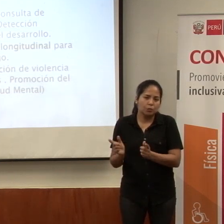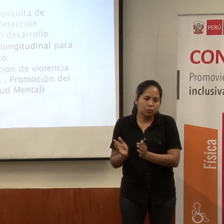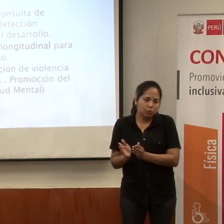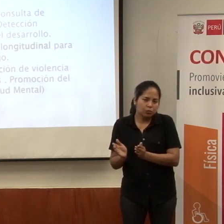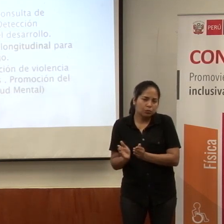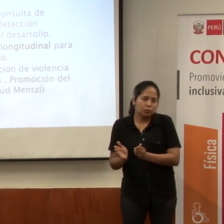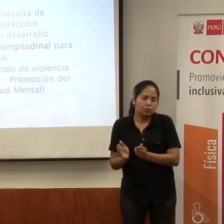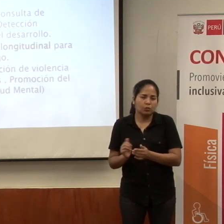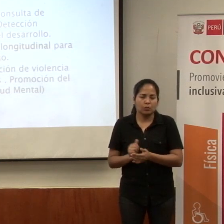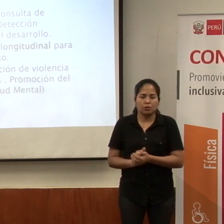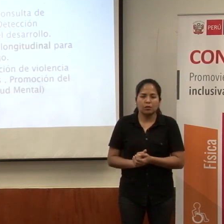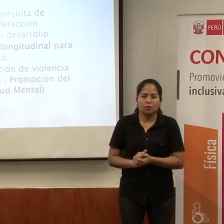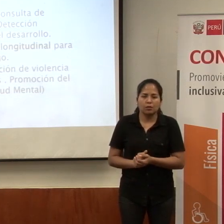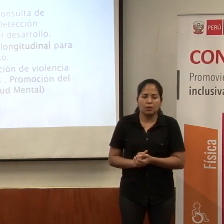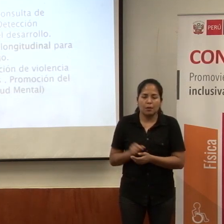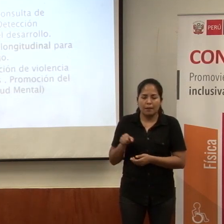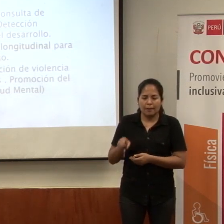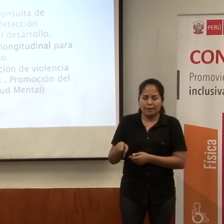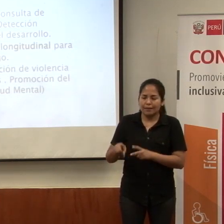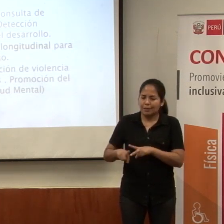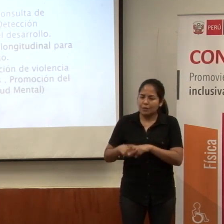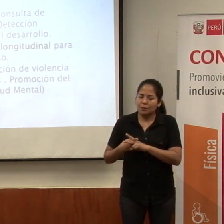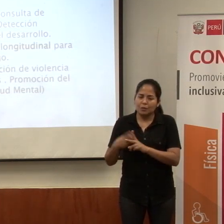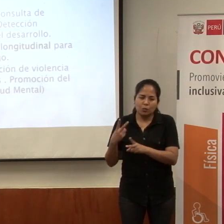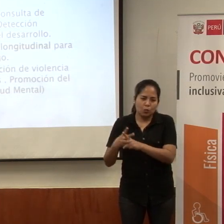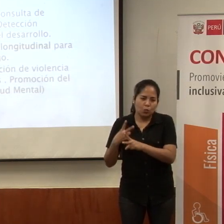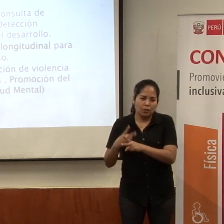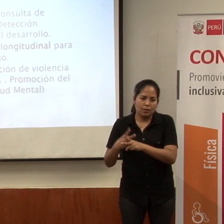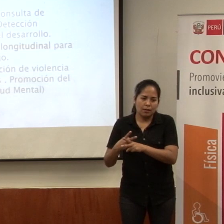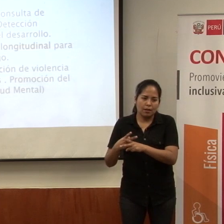¿no? Y lamentablemente tenemos